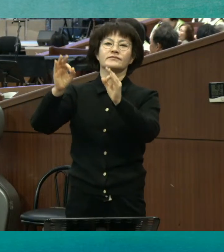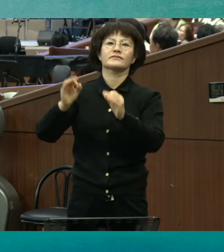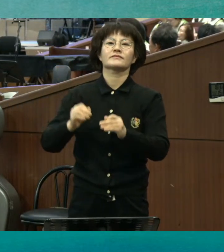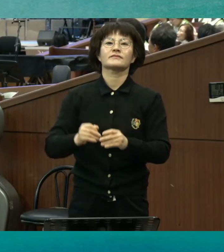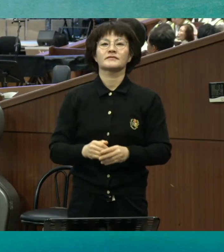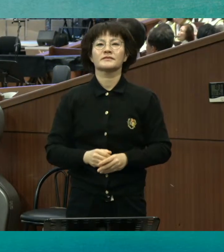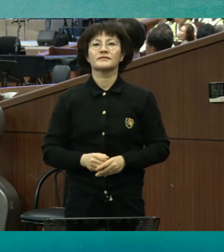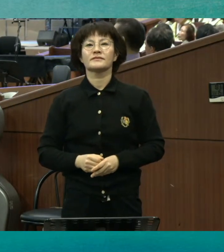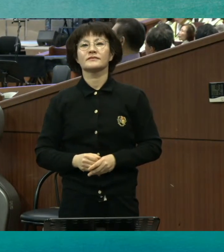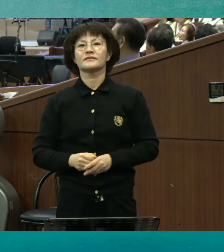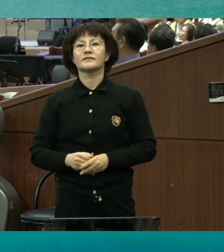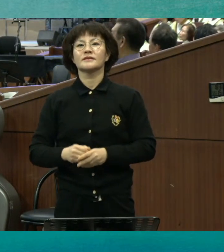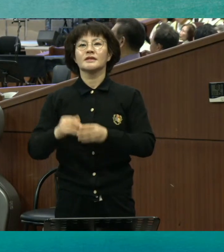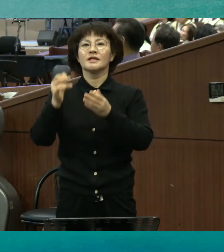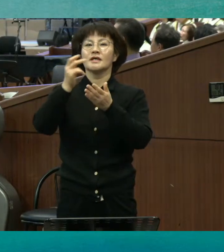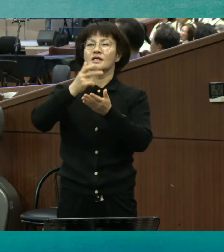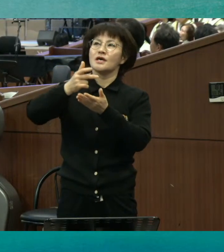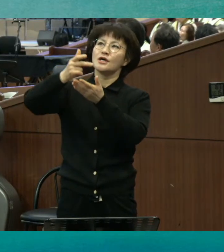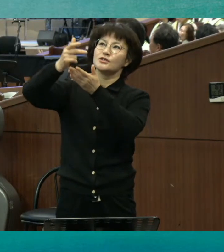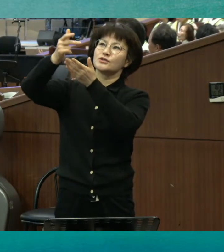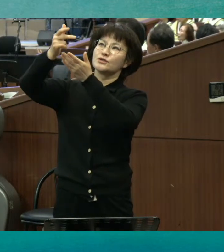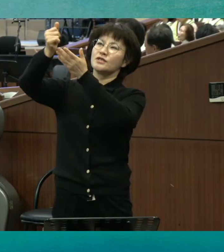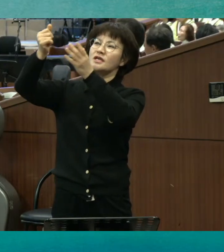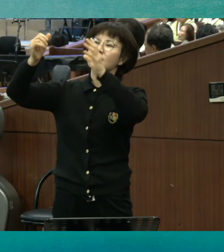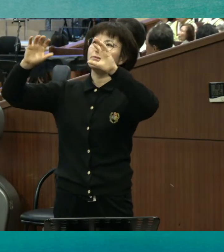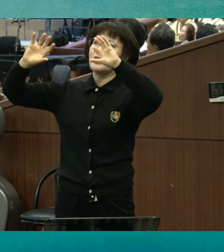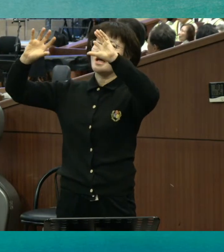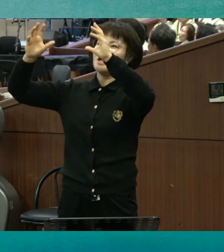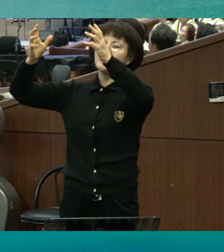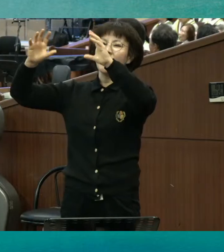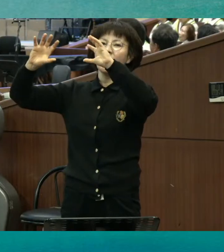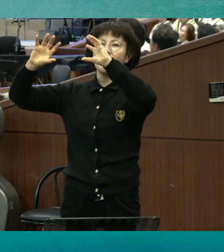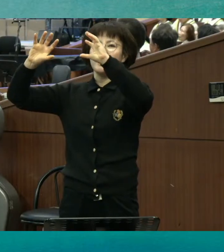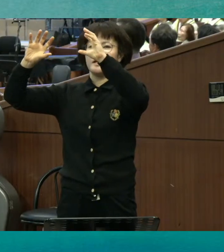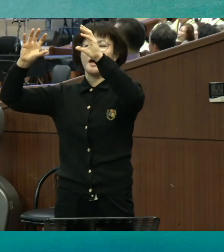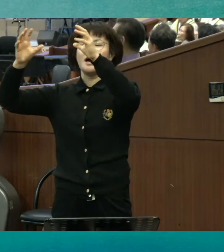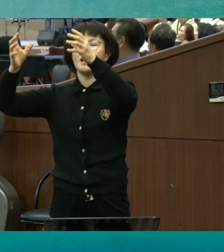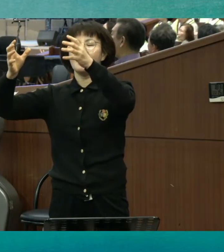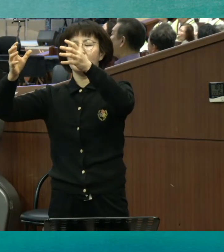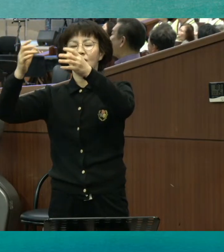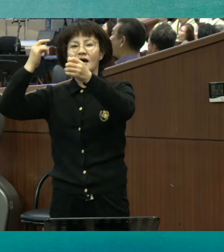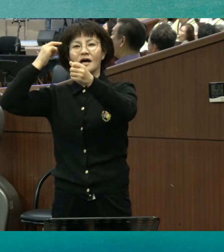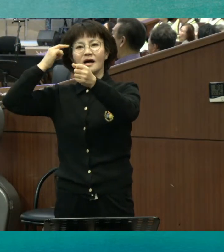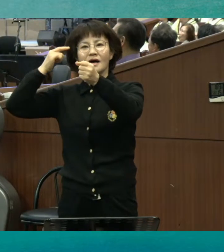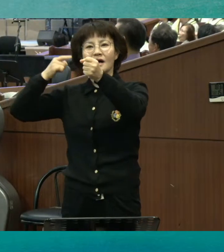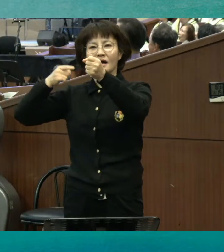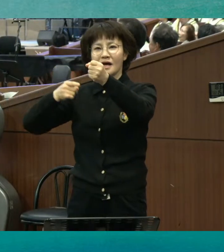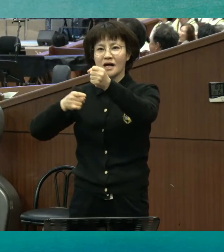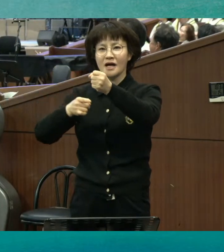고백하며 나가겠습니다. 주님의 나라와 주님의